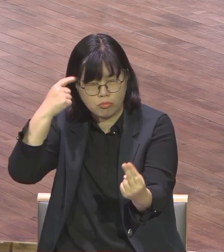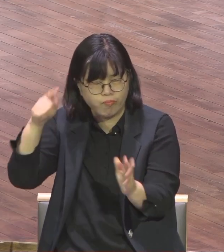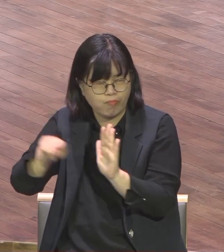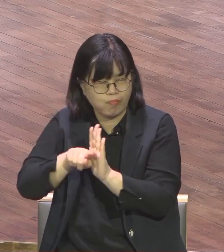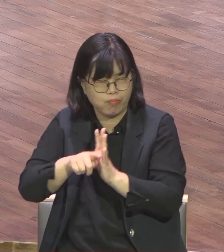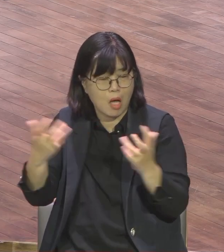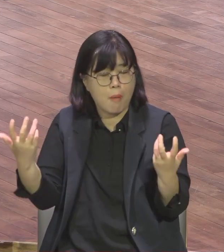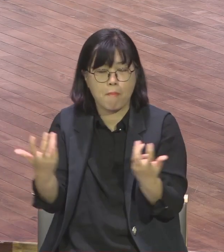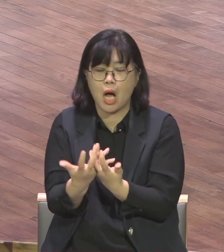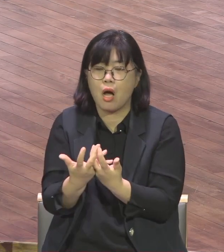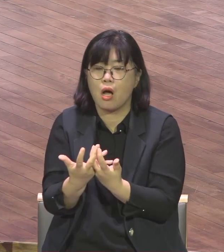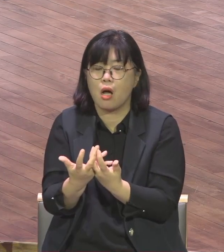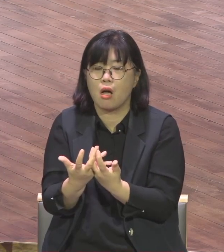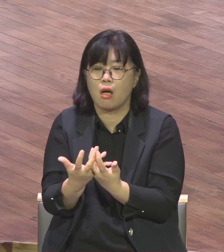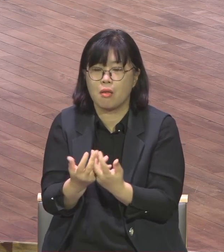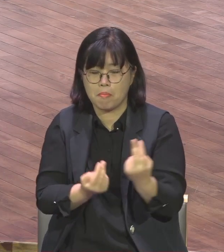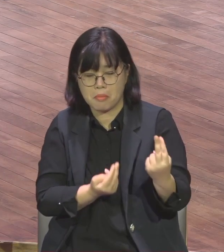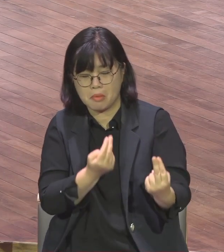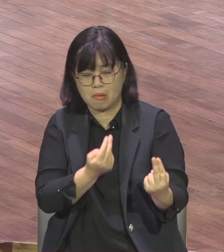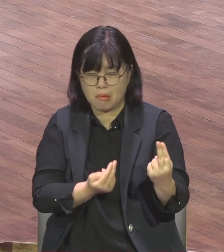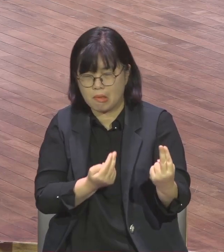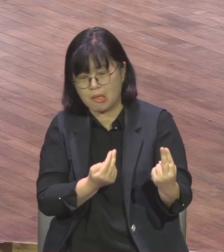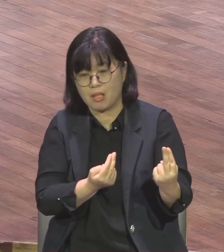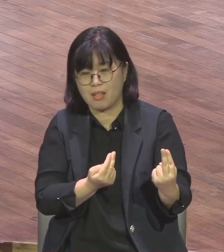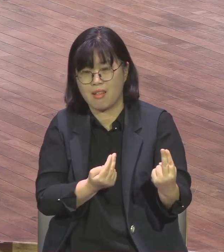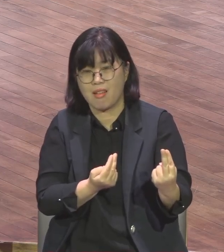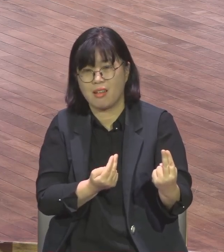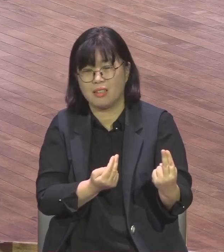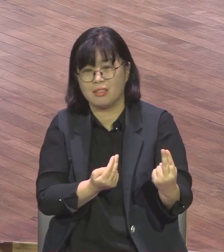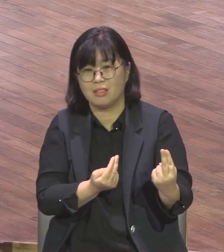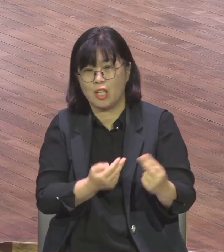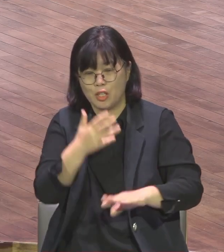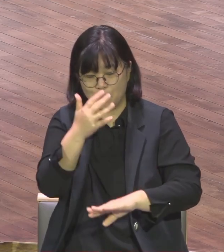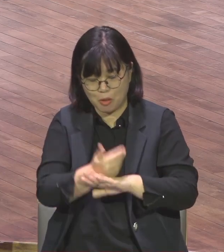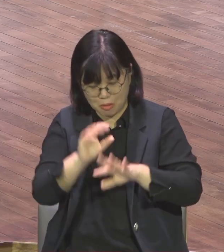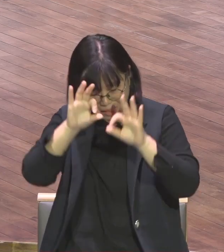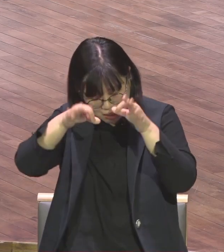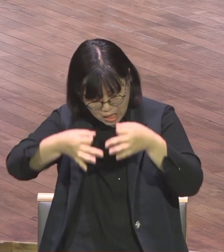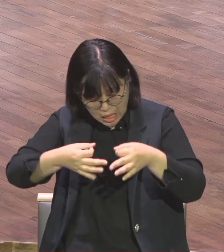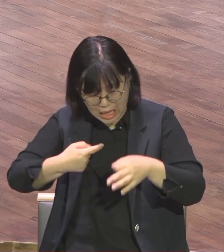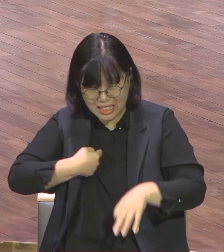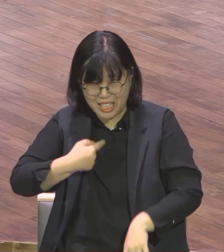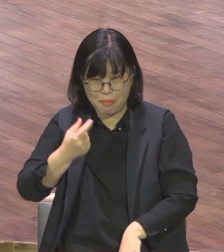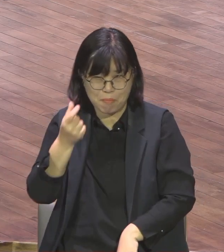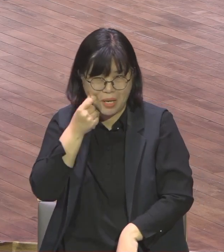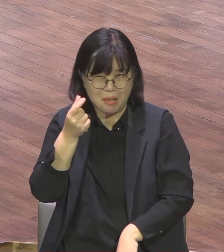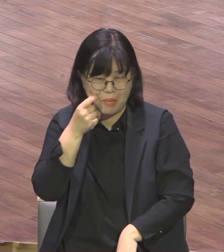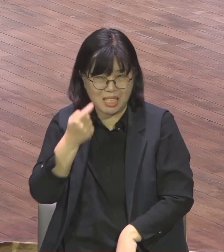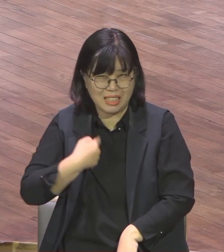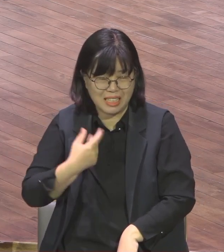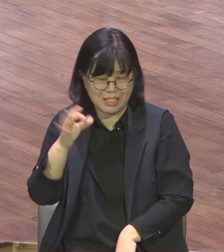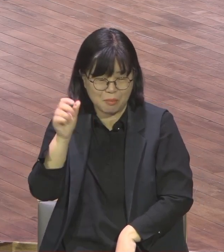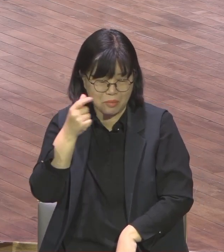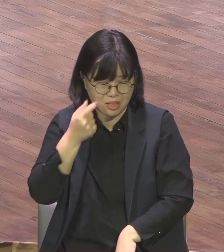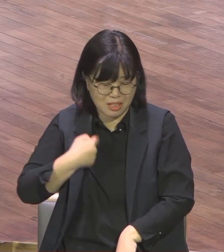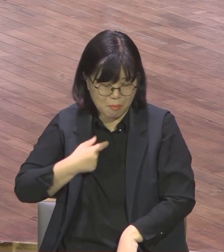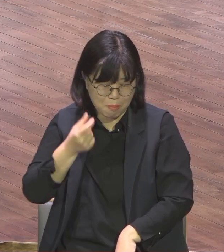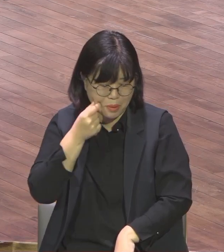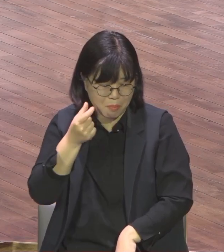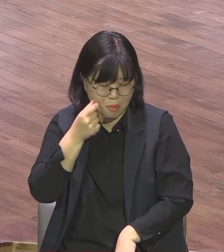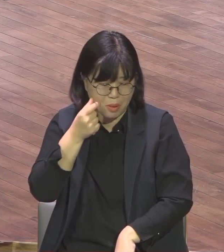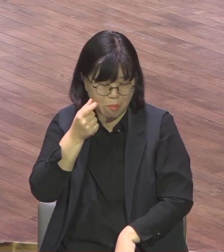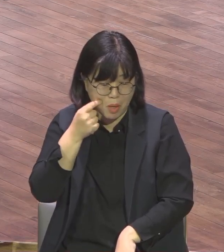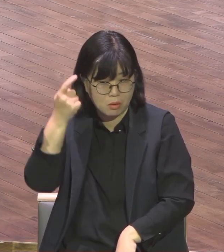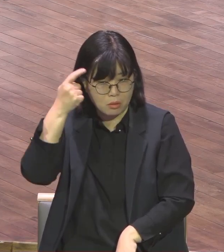오는 좌절감과 비교의식을 통해서 자기 자신을 인정하지 않는 반면에 인정 못 받는 사람은요 가만히